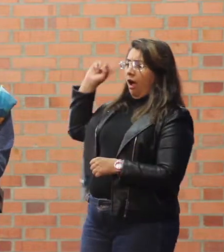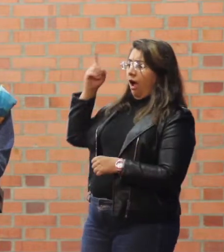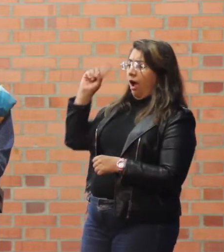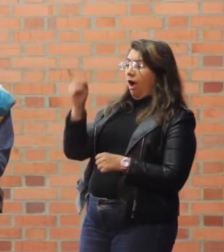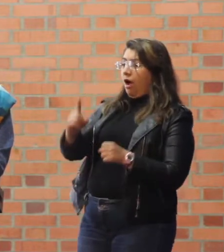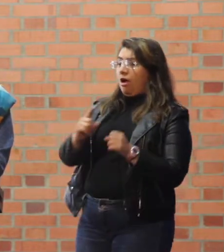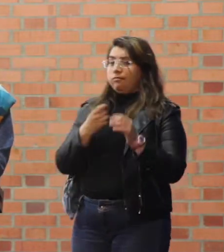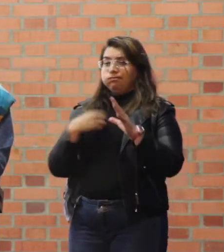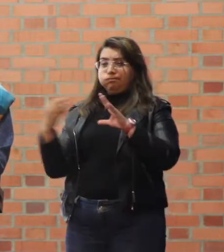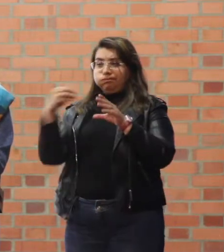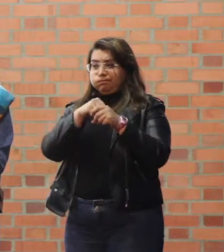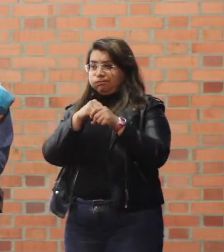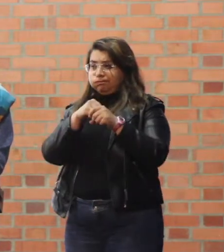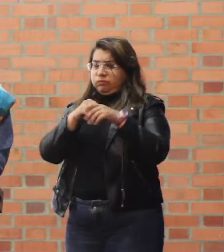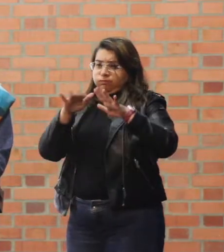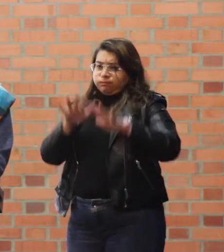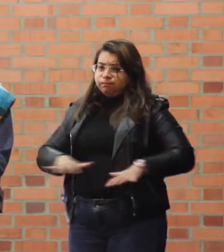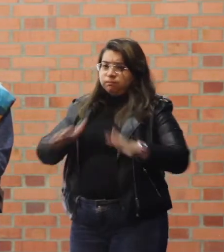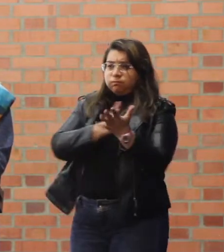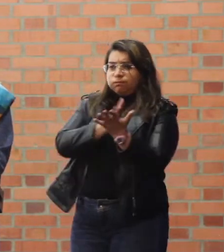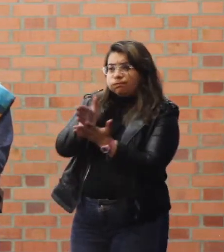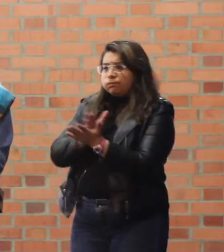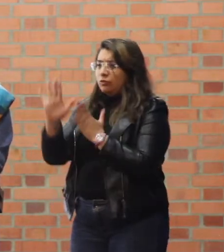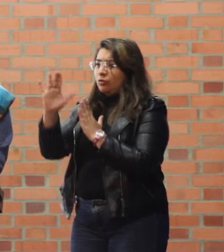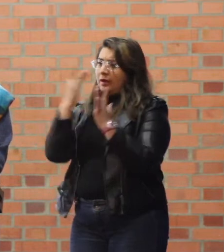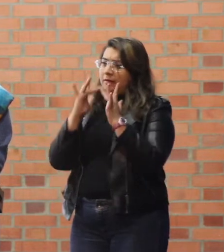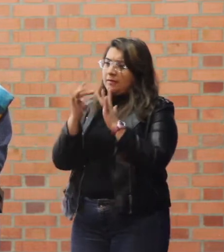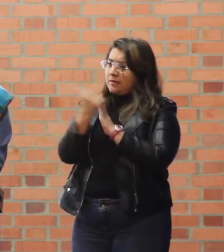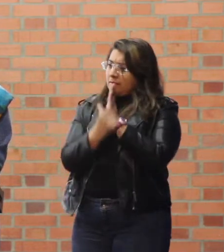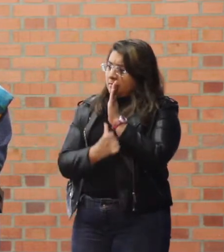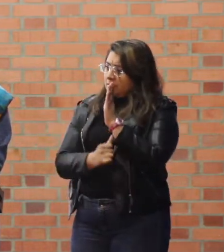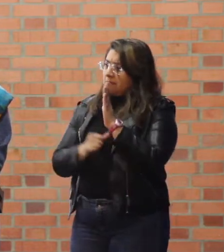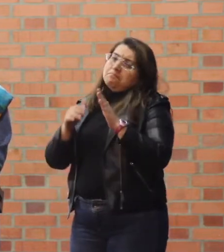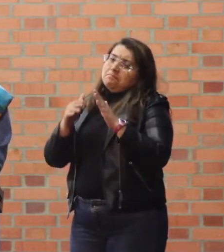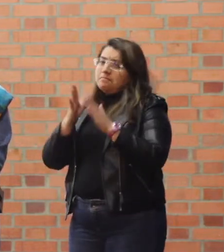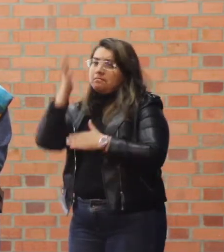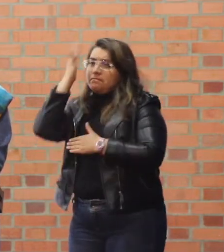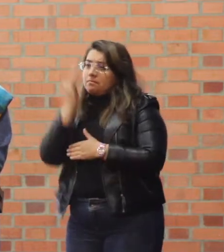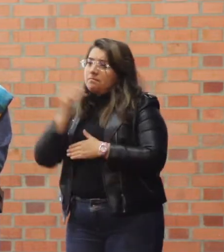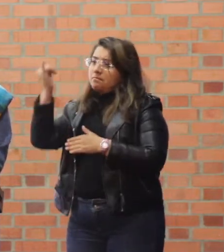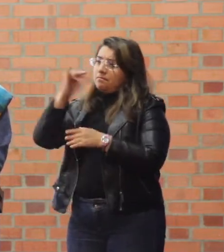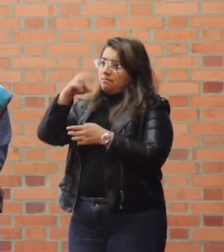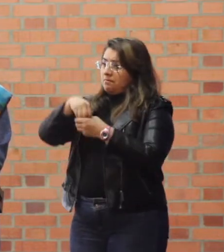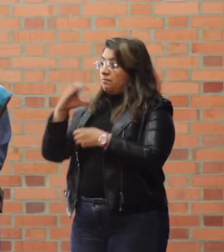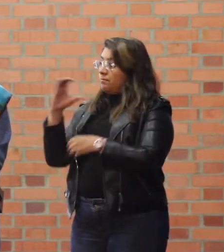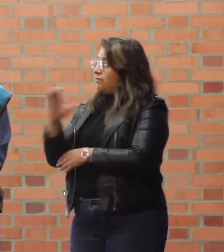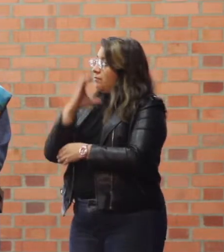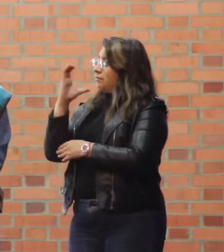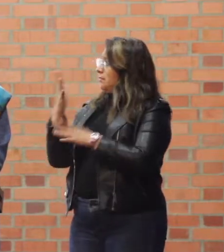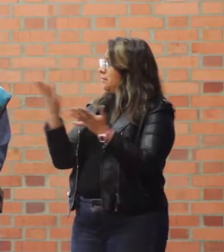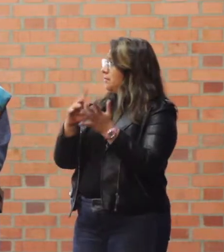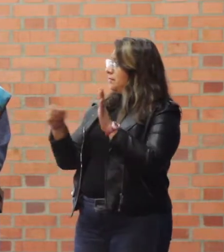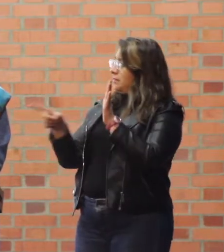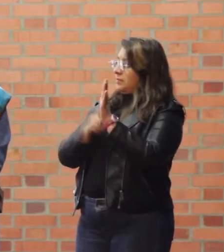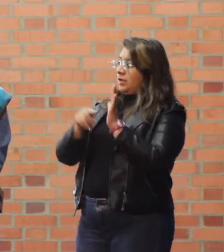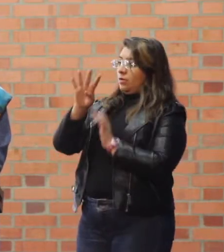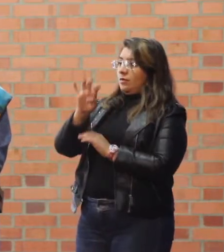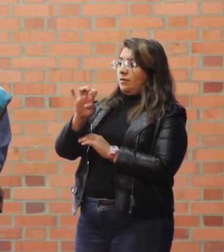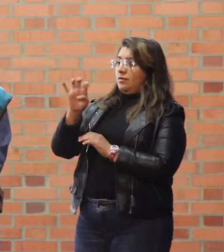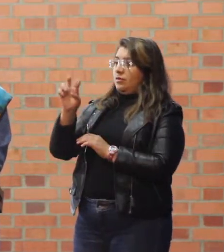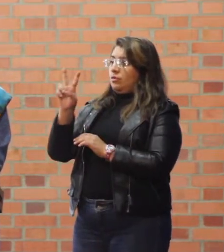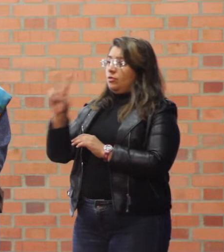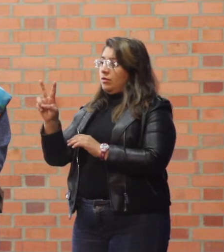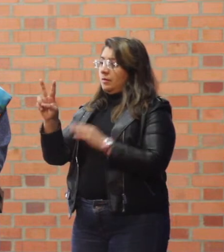el marco de un programa académico desarrollado en la universidad externado de Colombia entre 1992